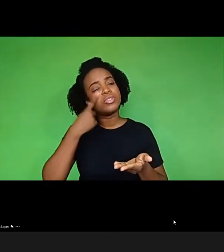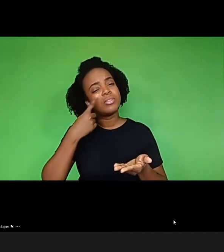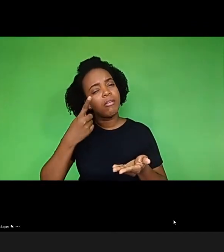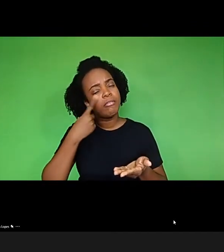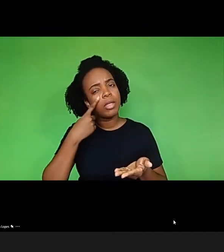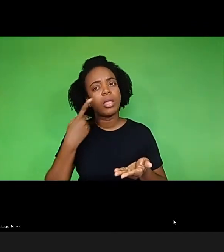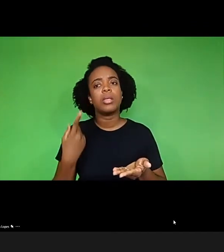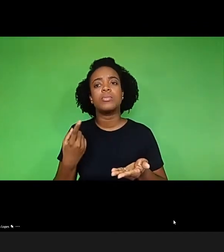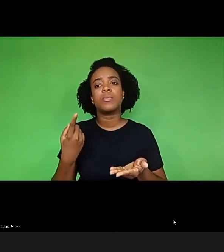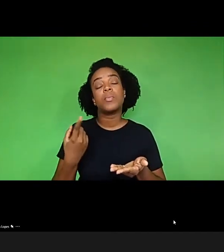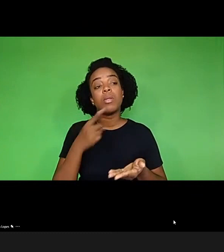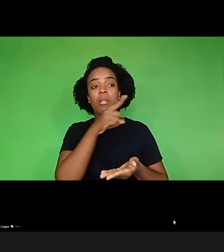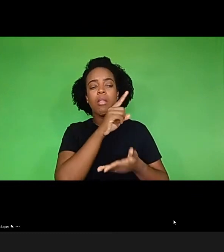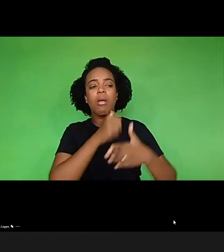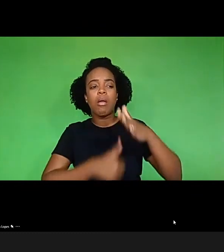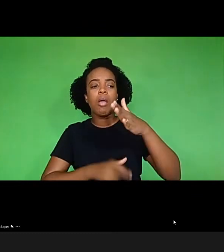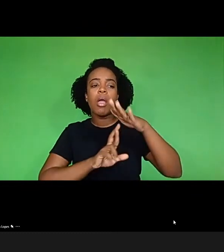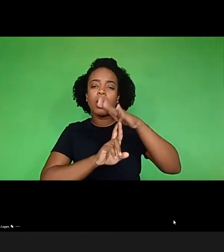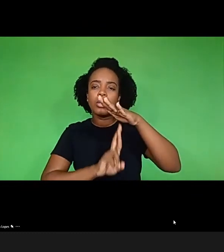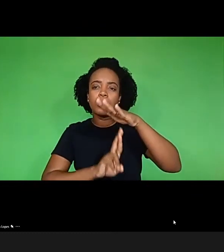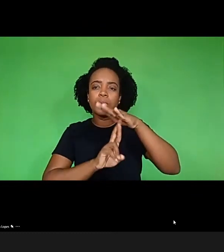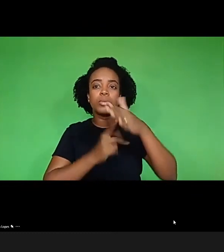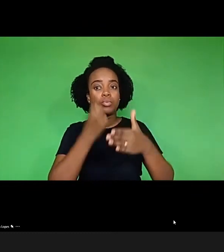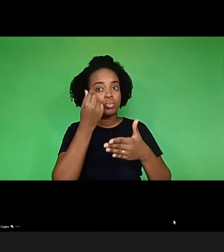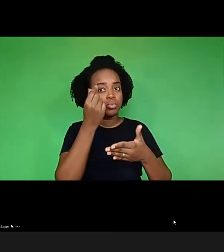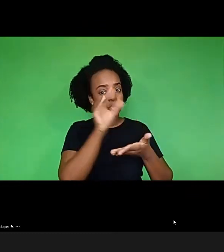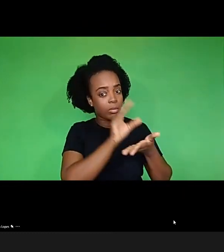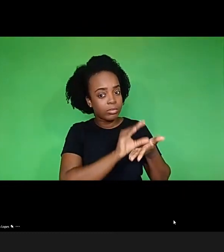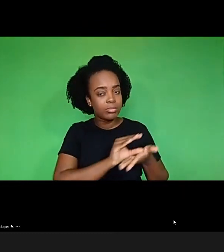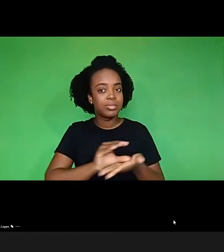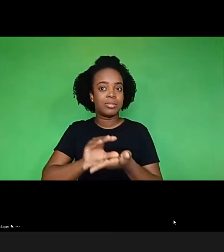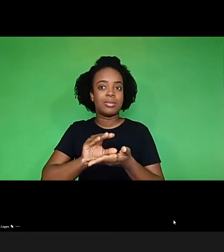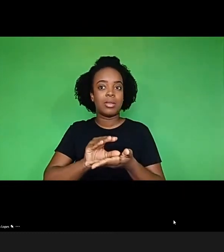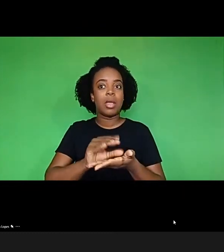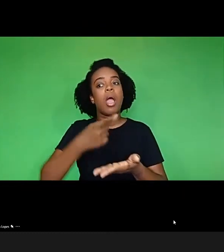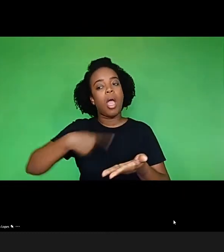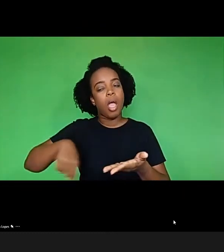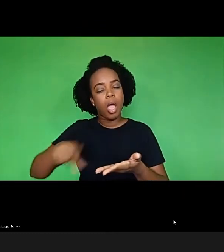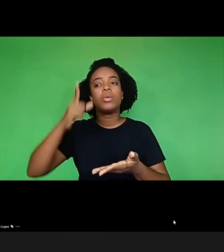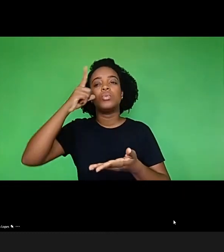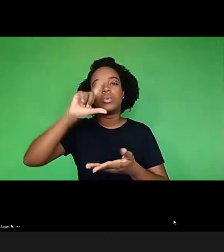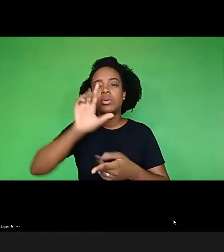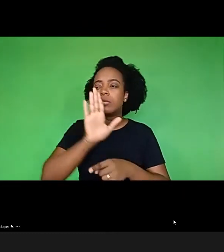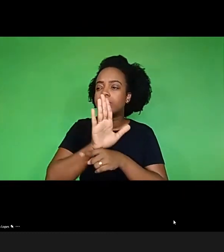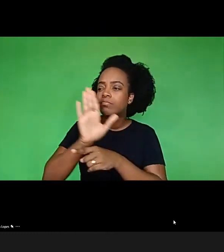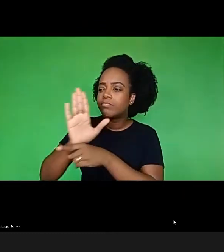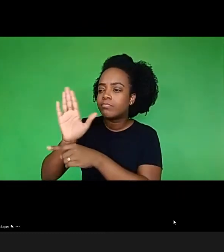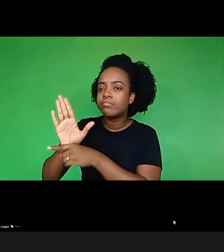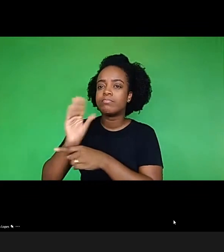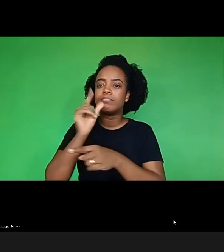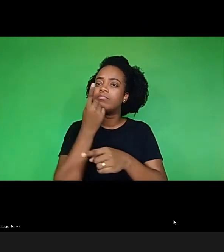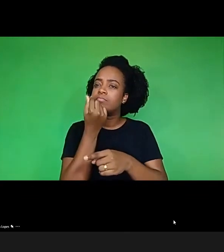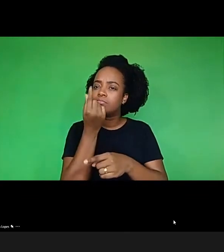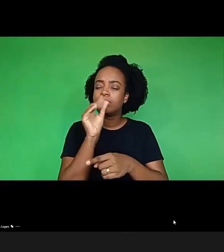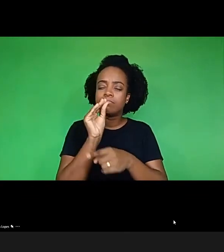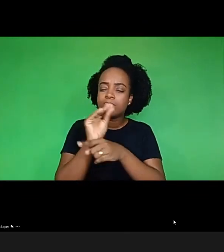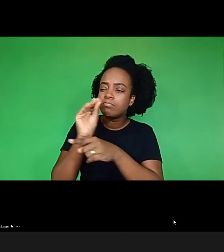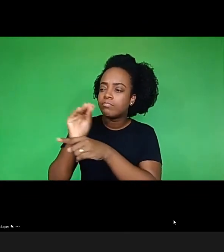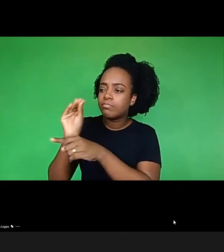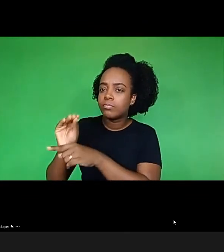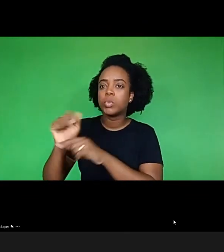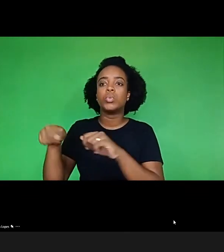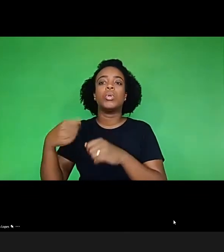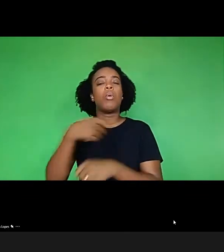possibilidade, né, da reitoria entrar com um aporte para que a gente consiga contemplar, né, a maior parte desses alunos